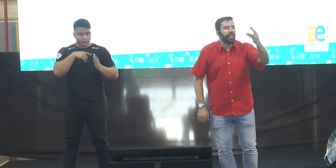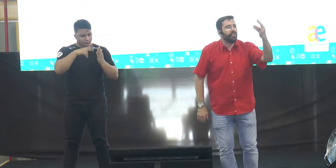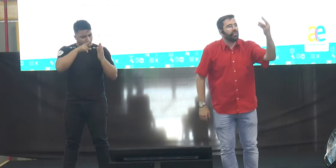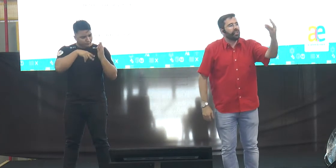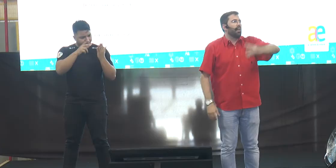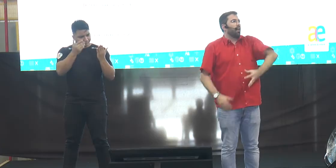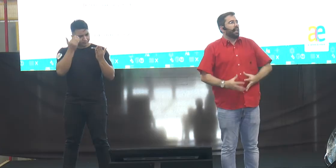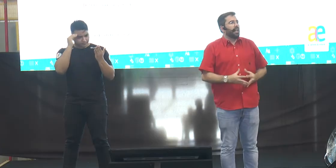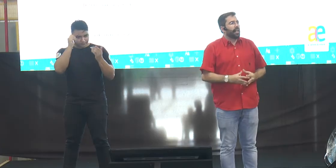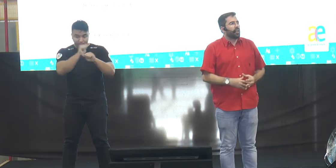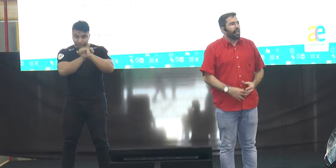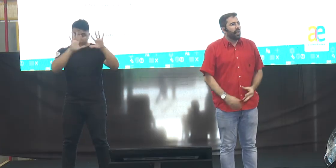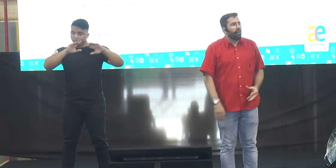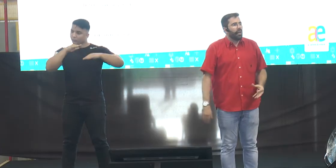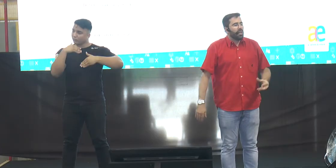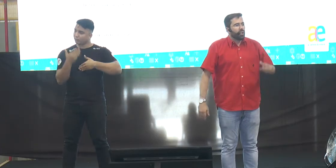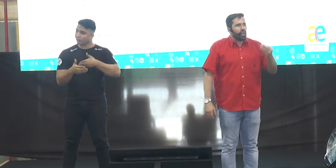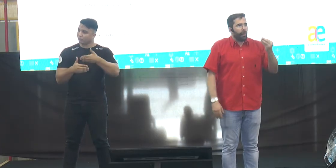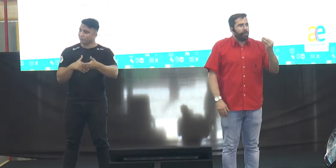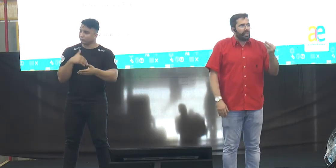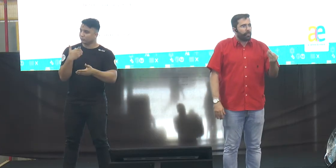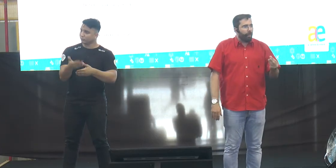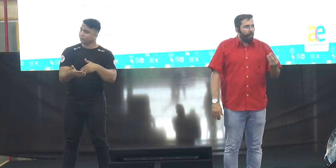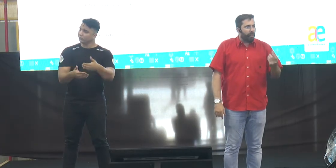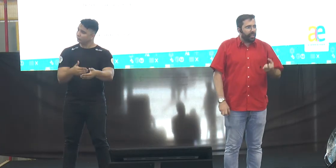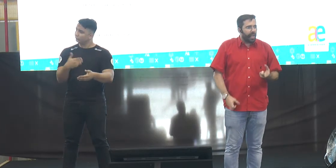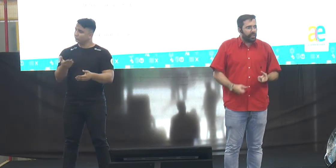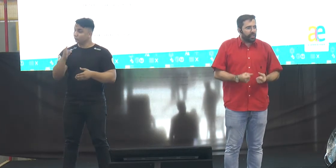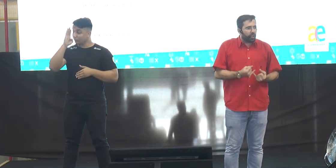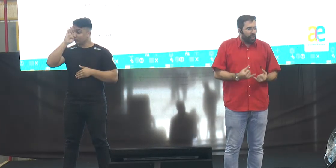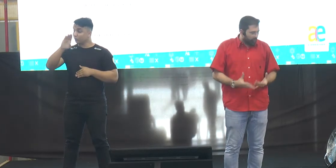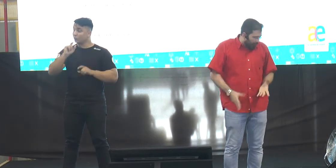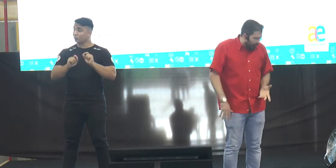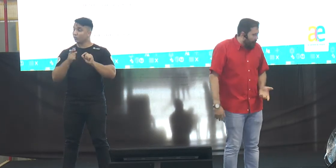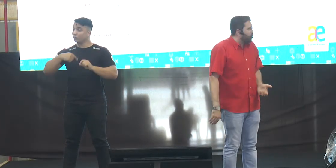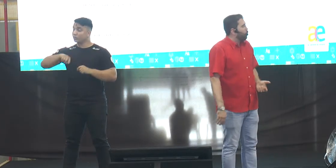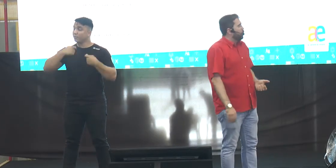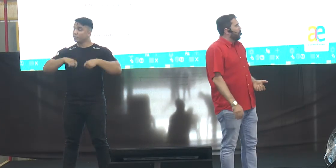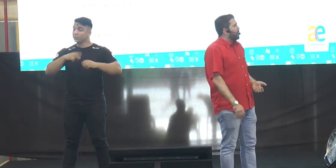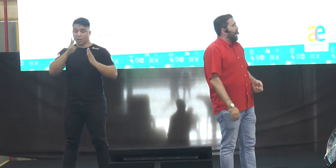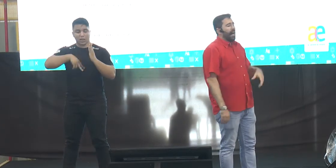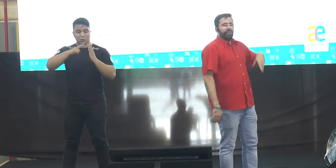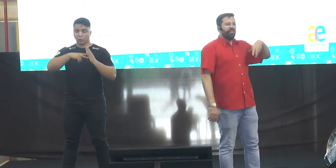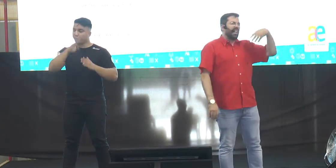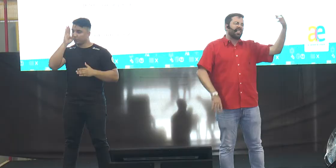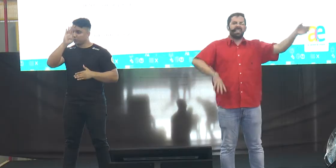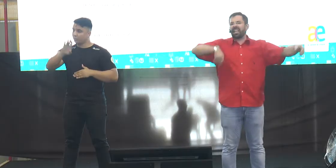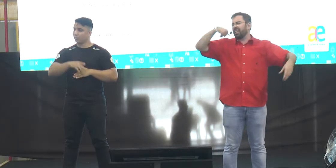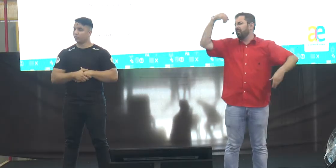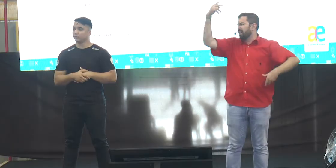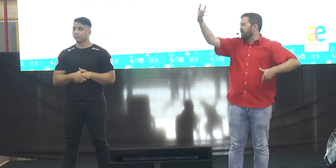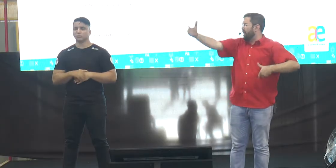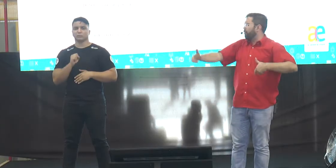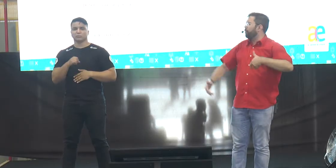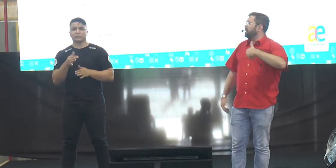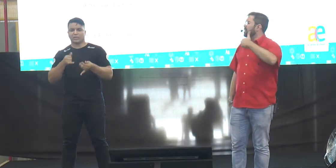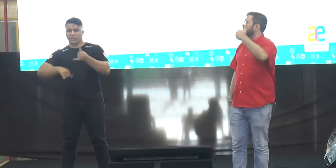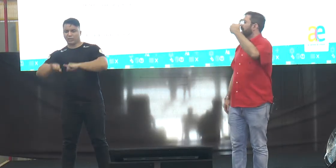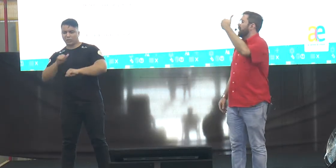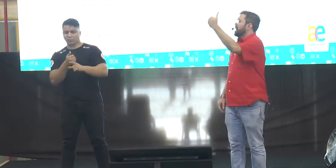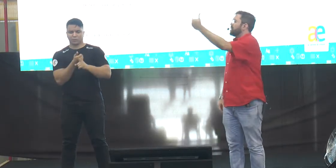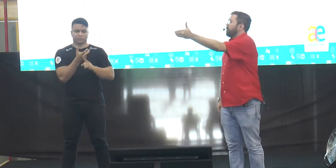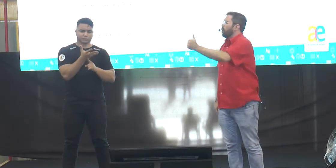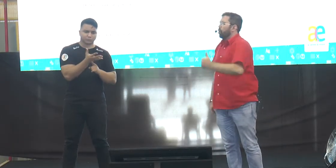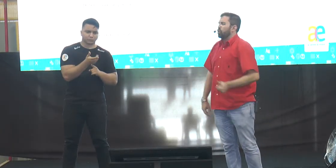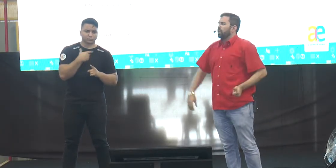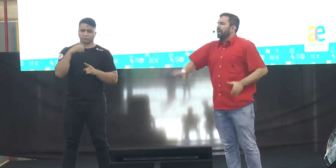vai desenrolando a questão. Gente, a principal habilidade que vocês têm que ter é a leitura, tá? Não interessa se é química, se é